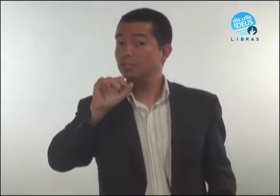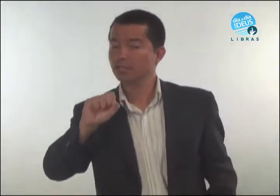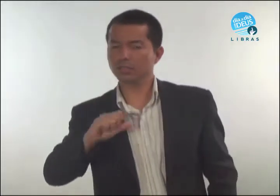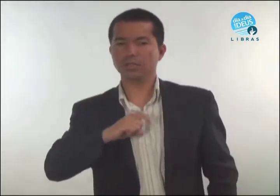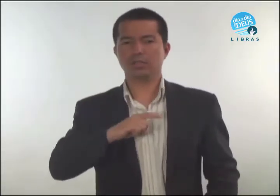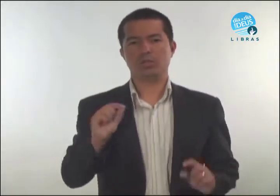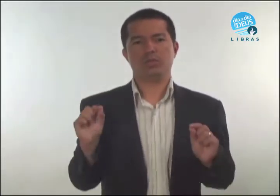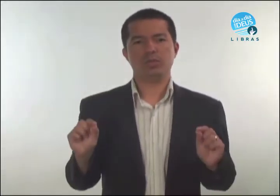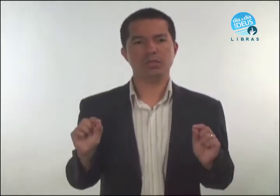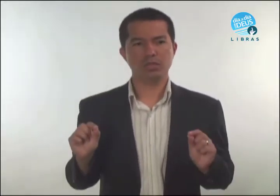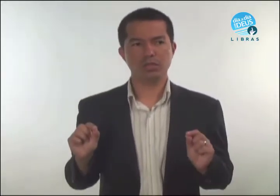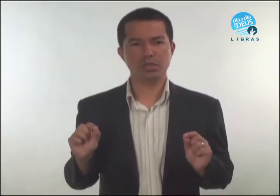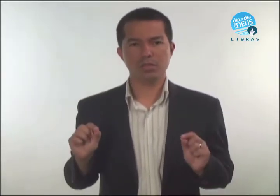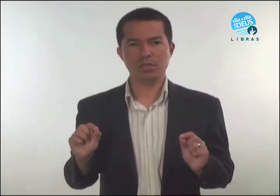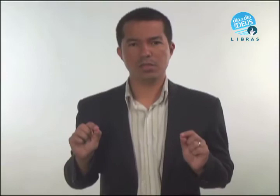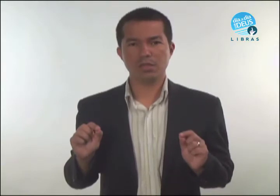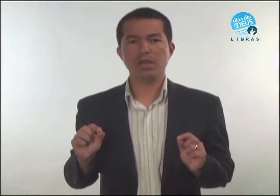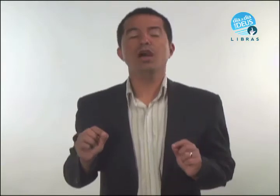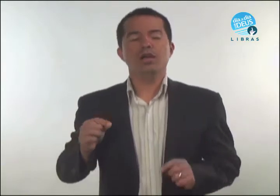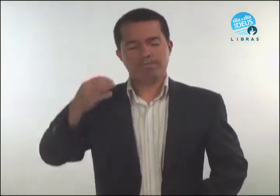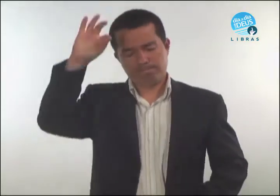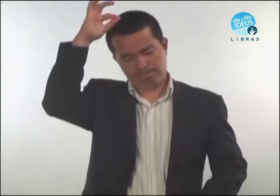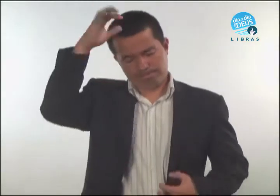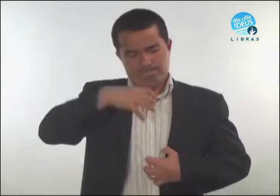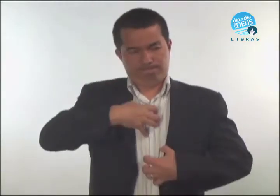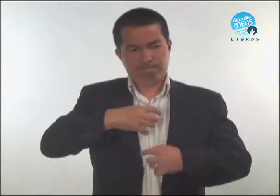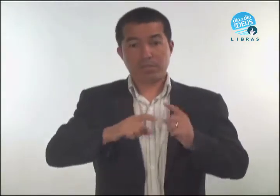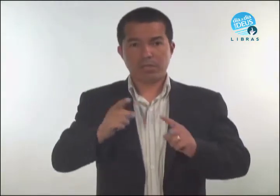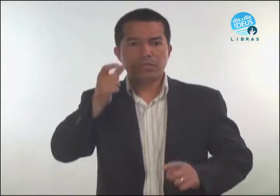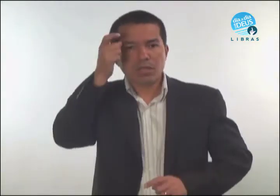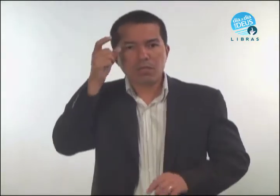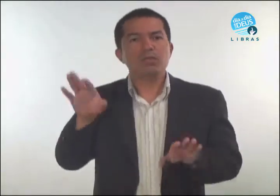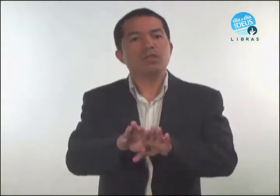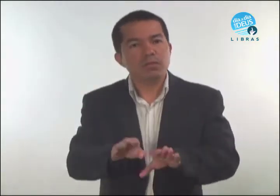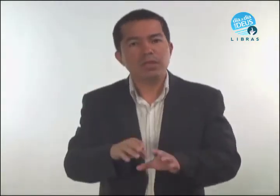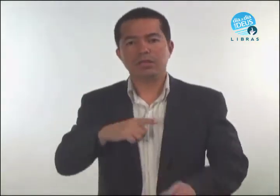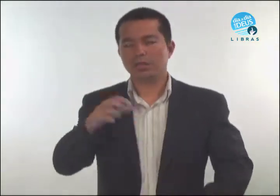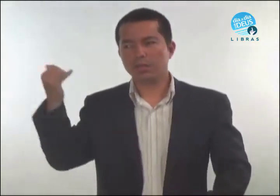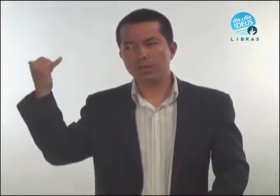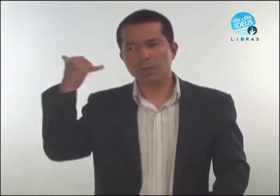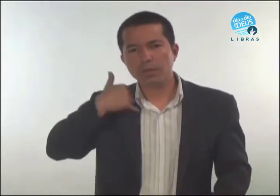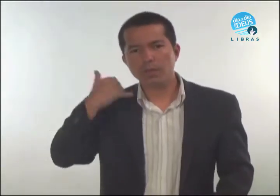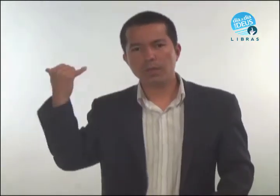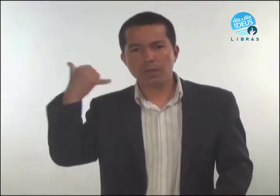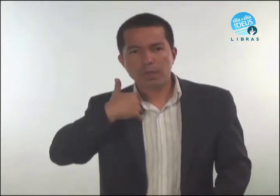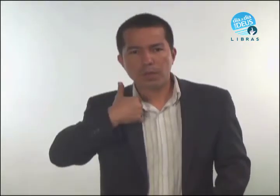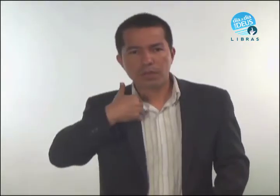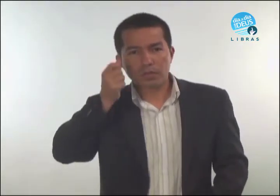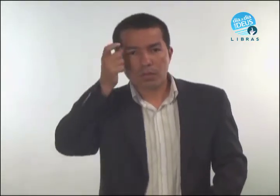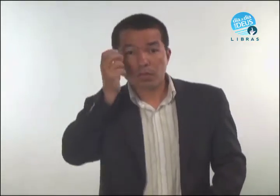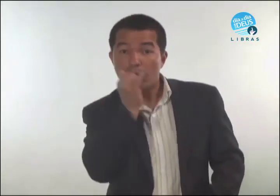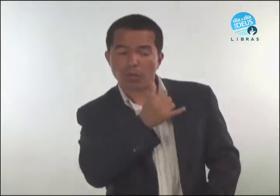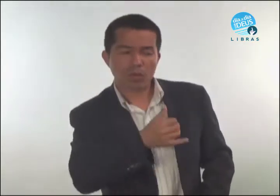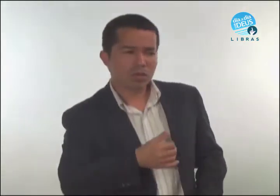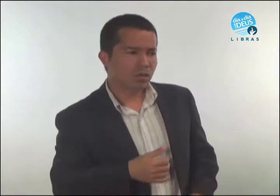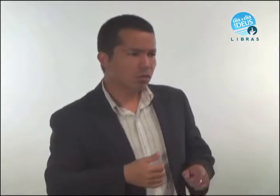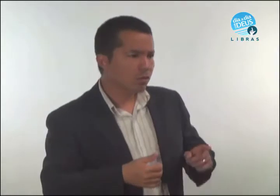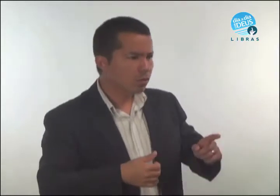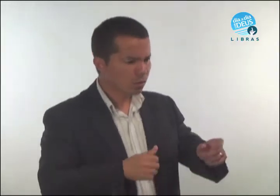E essa voz de Satanás está dizendo o seguinte: Ananias, para pensar, isso é